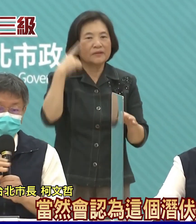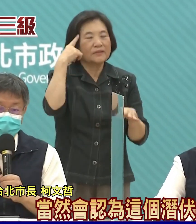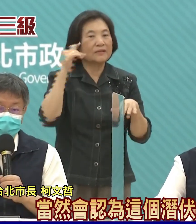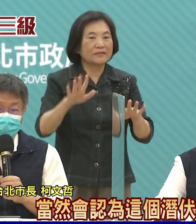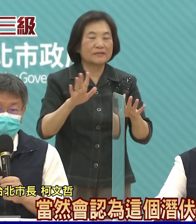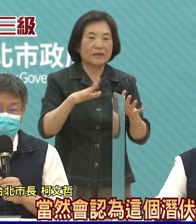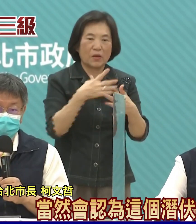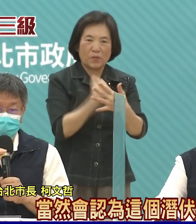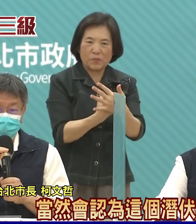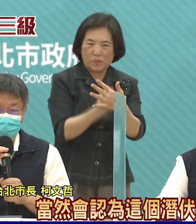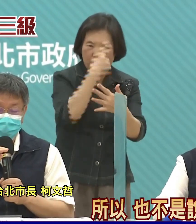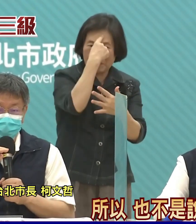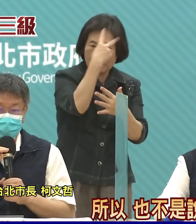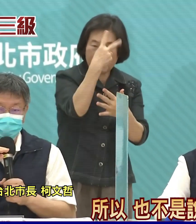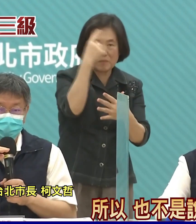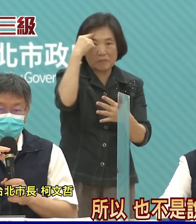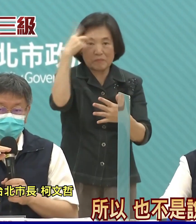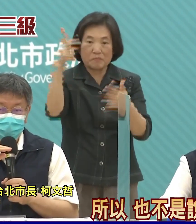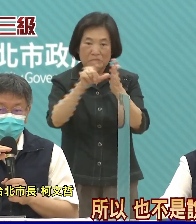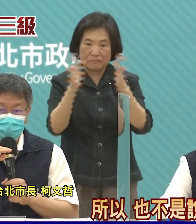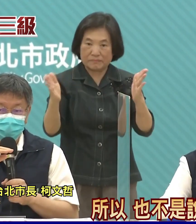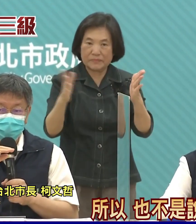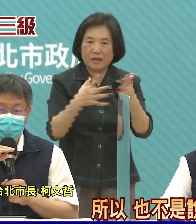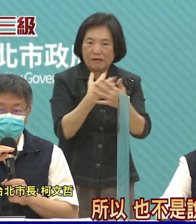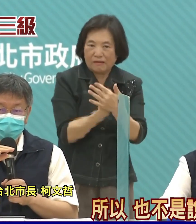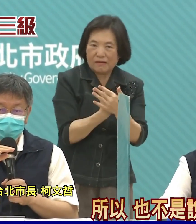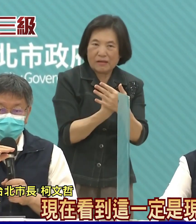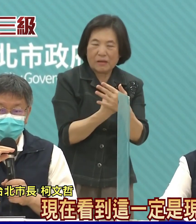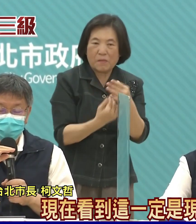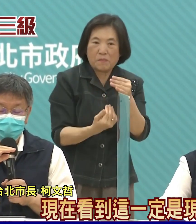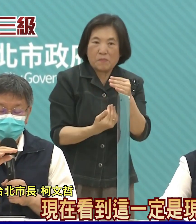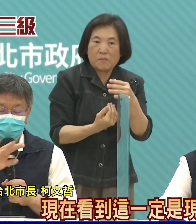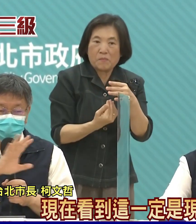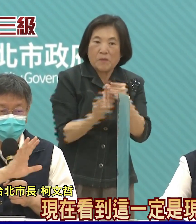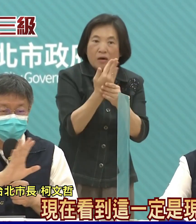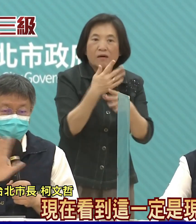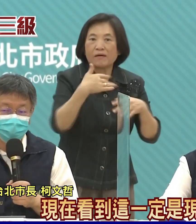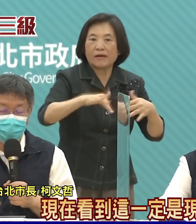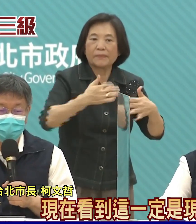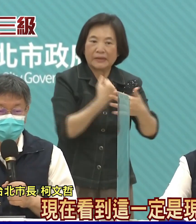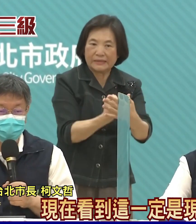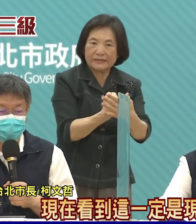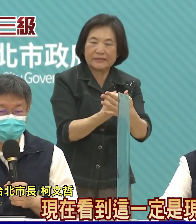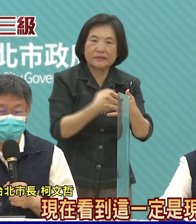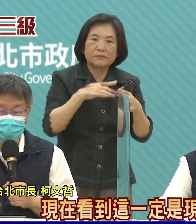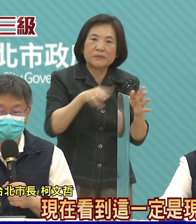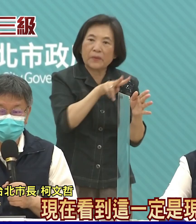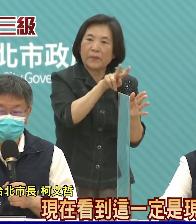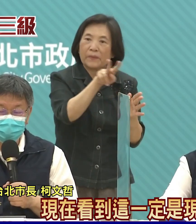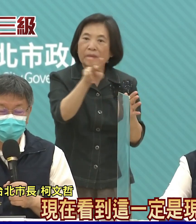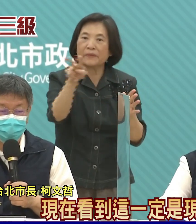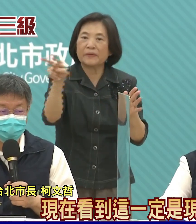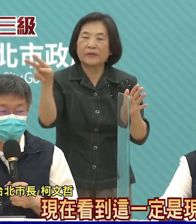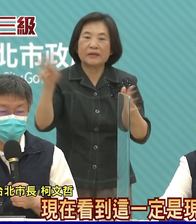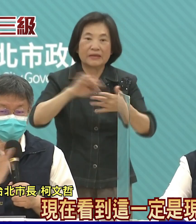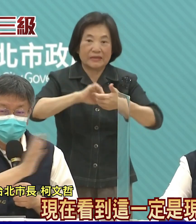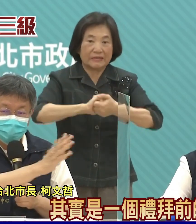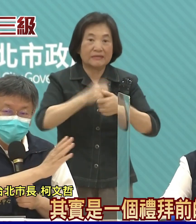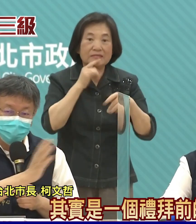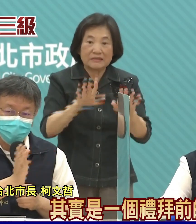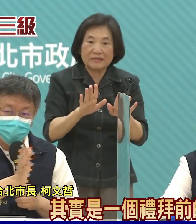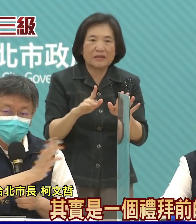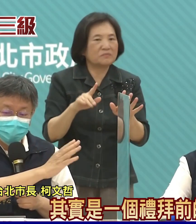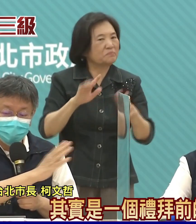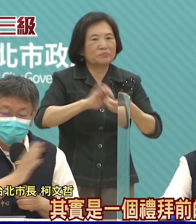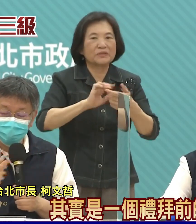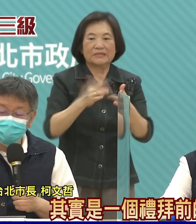为这个潜伏期2到7天了，所以也不是说现在看到就一定是现在的状况，其